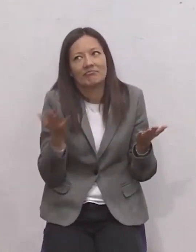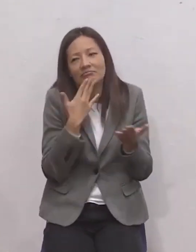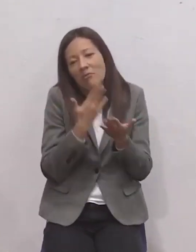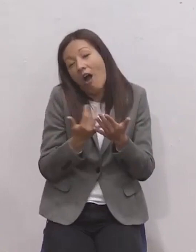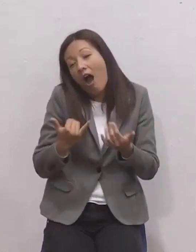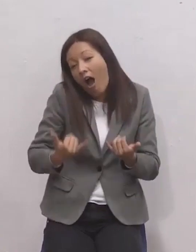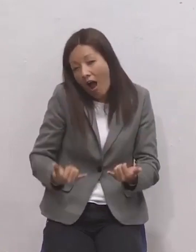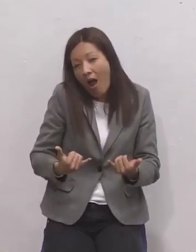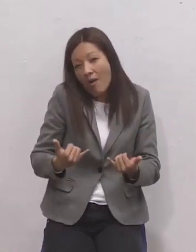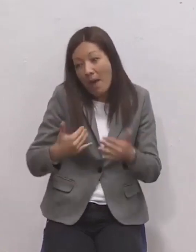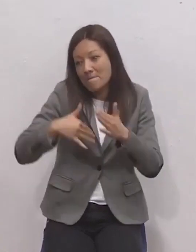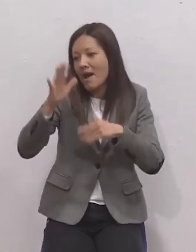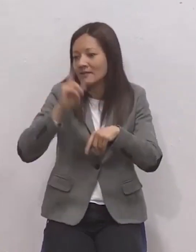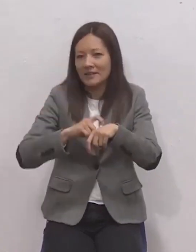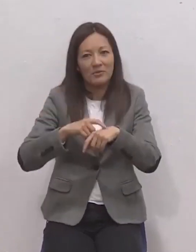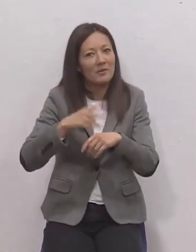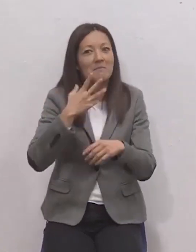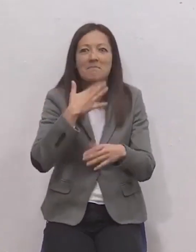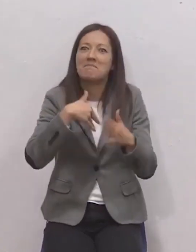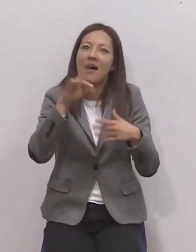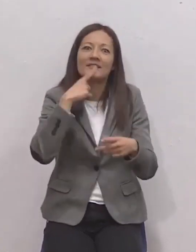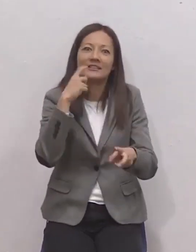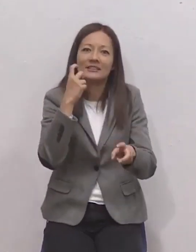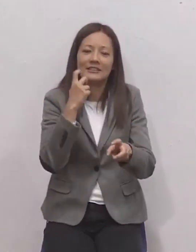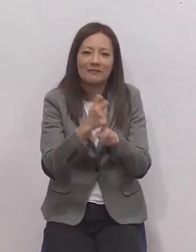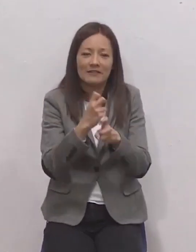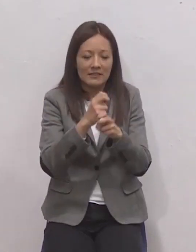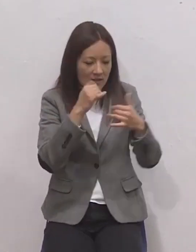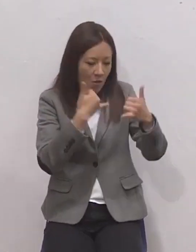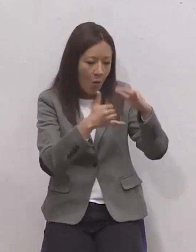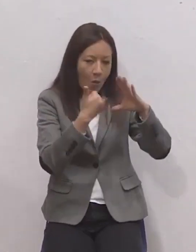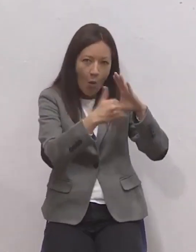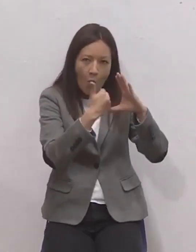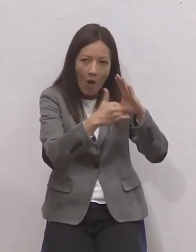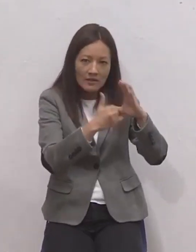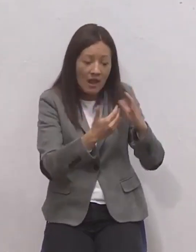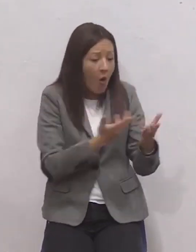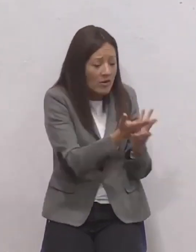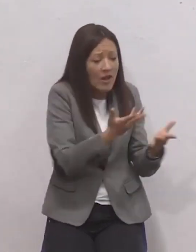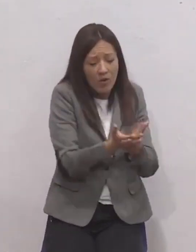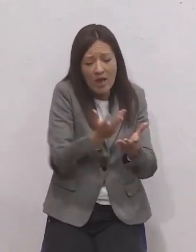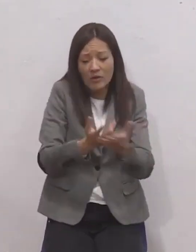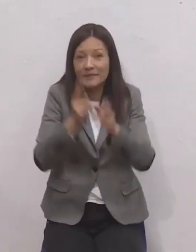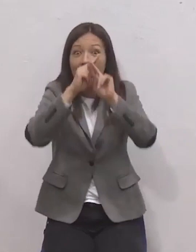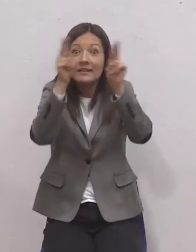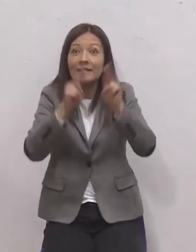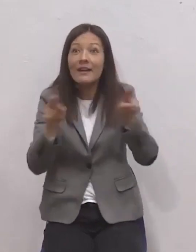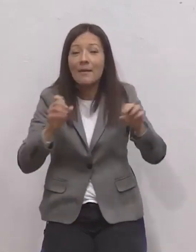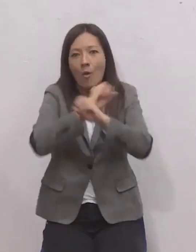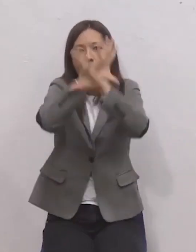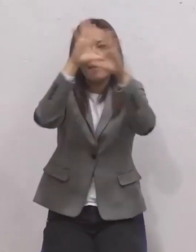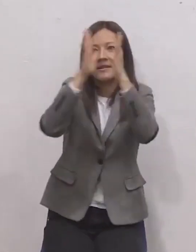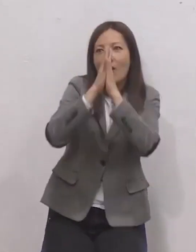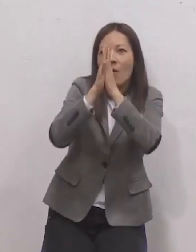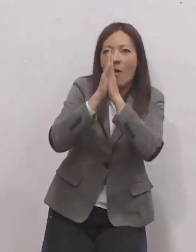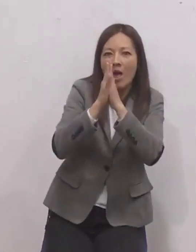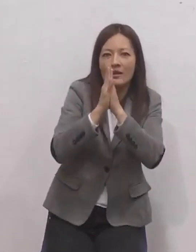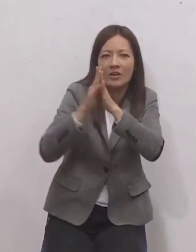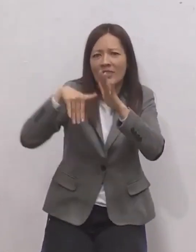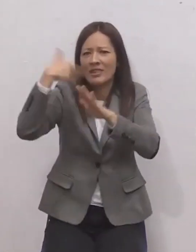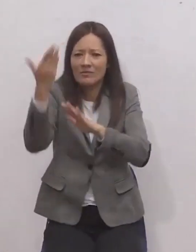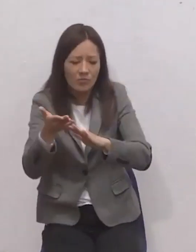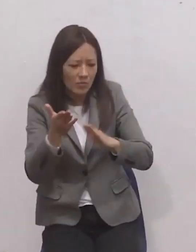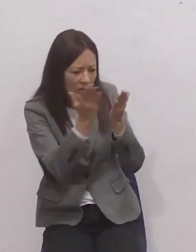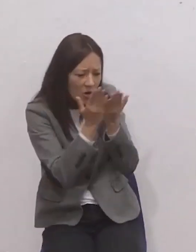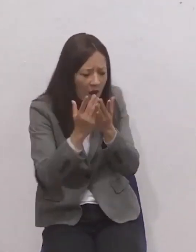tengo tanto tiempo, la verdad, porque entonces ahora hay consejerías y ahí por chat y por internet y el culto de la mañana, después del culto de la mañana ahí me quedo